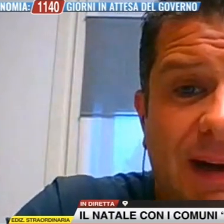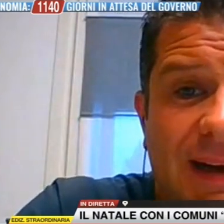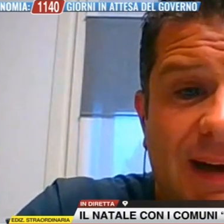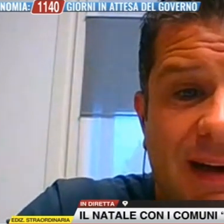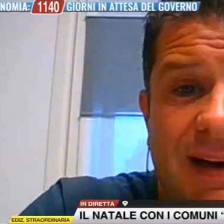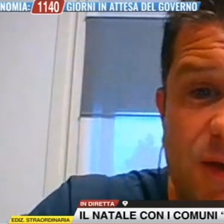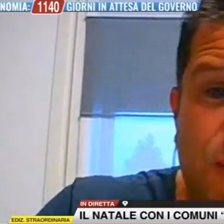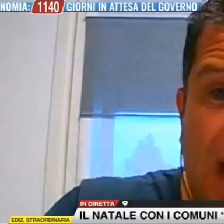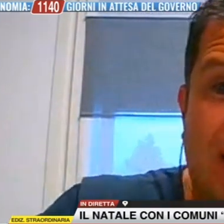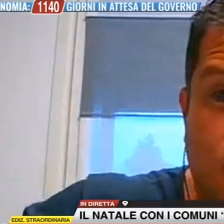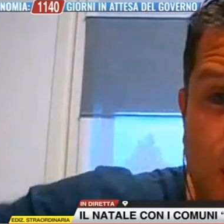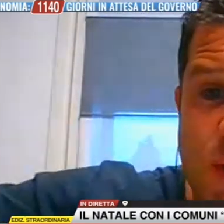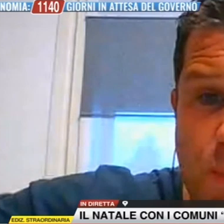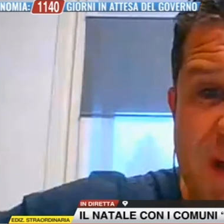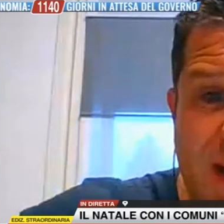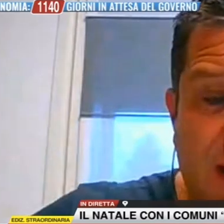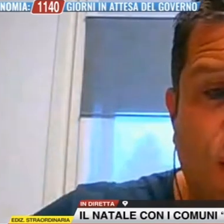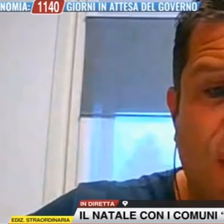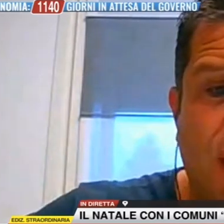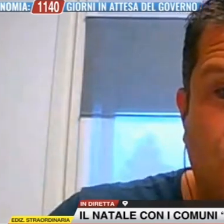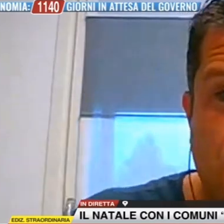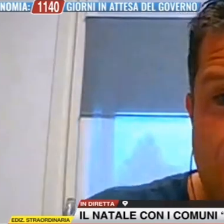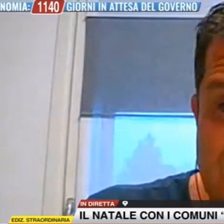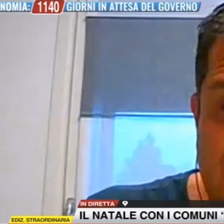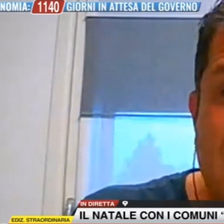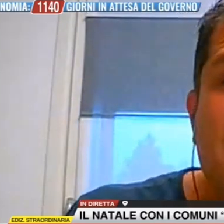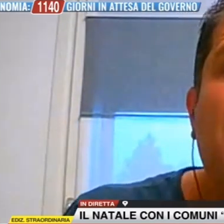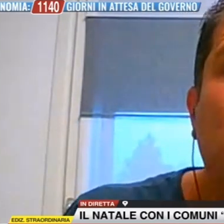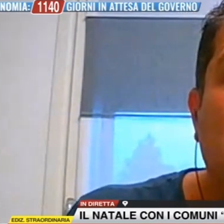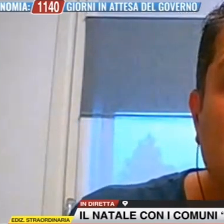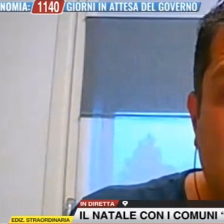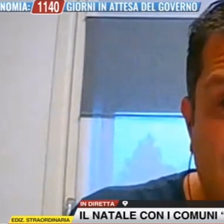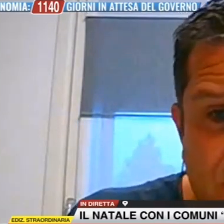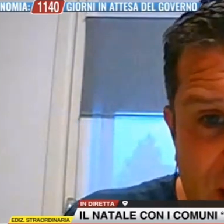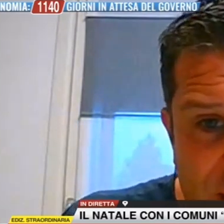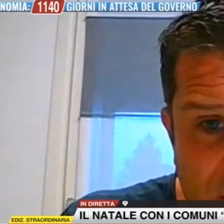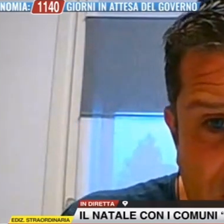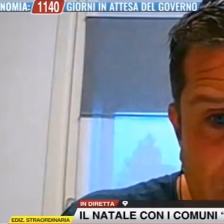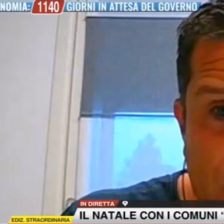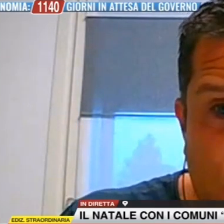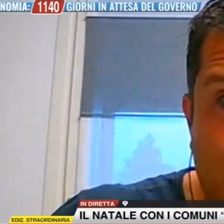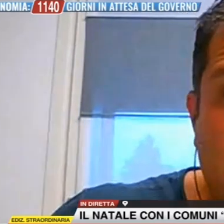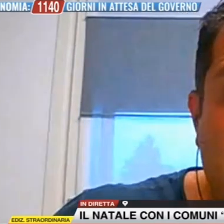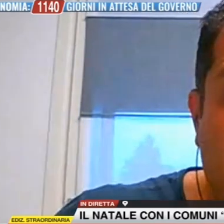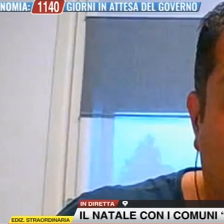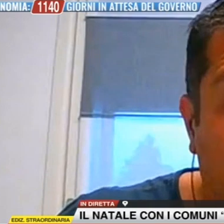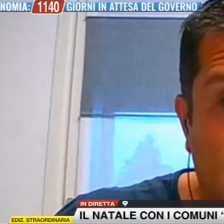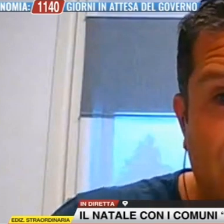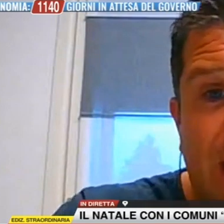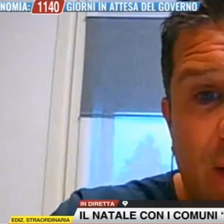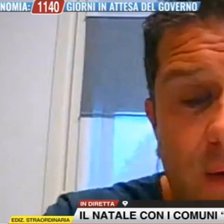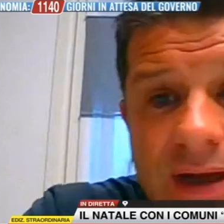per sfruttare questo periodo per tenere la curva del contagio bassa, per consentire di arrivare il meglio possibile